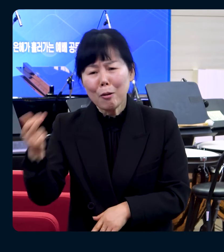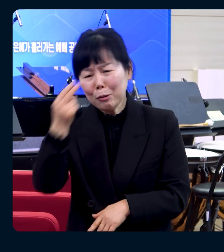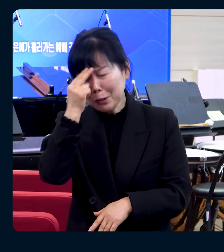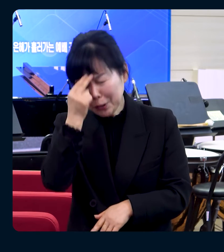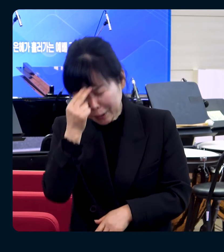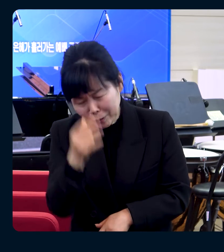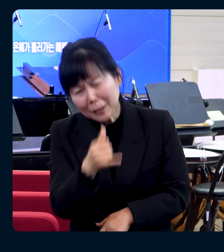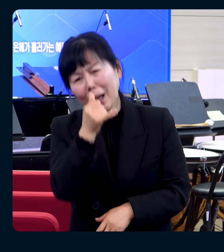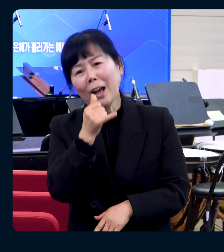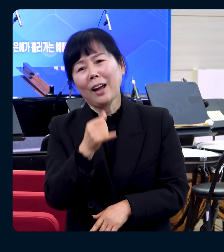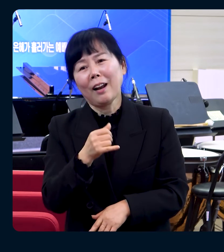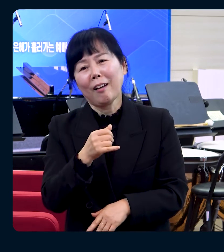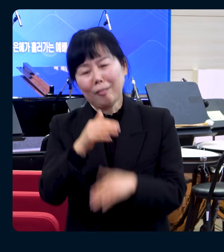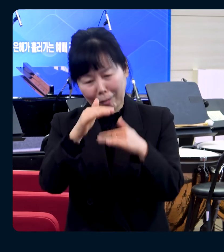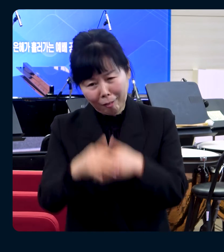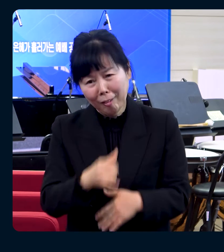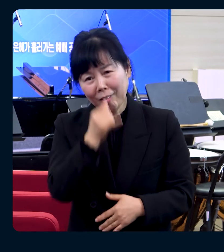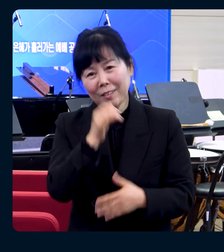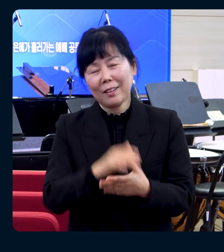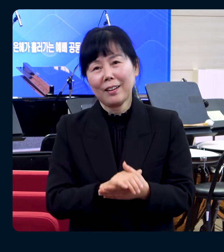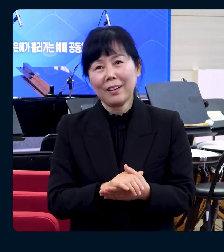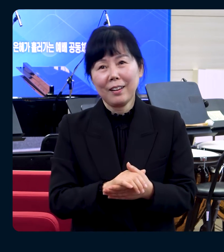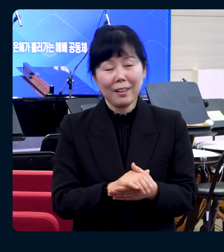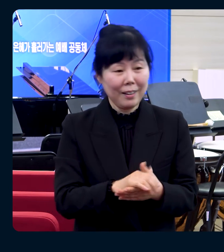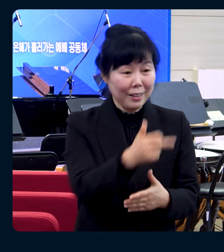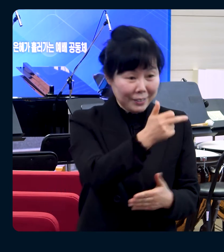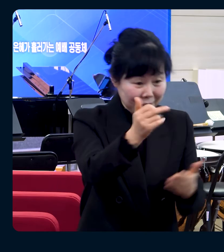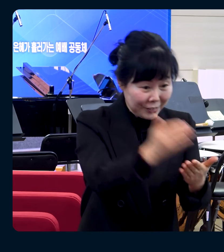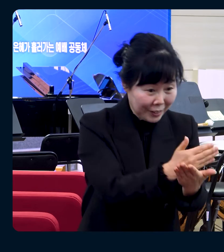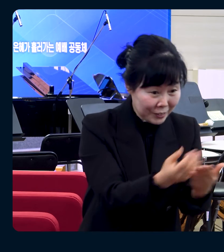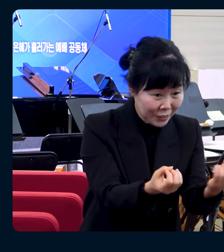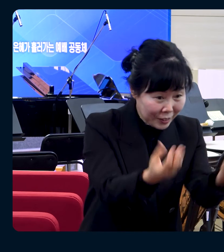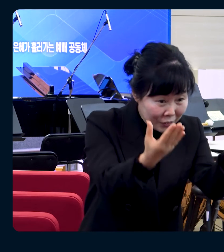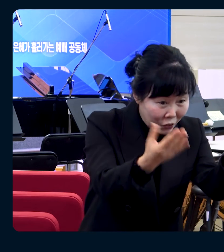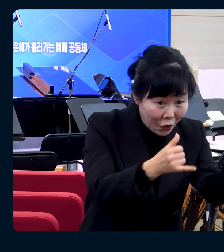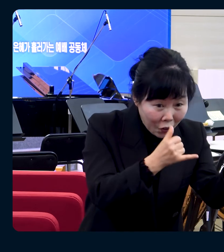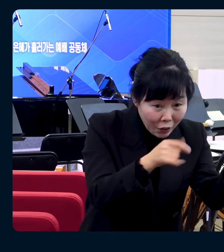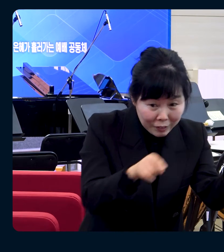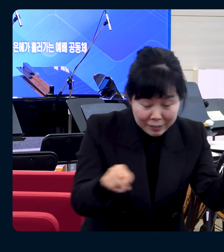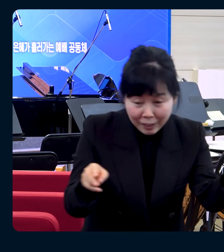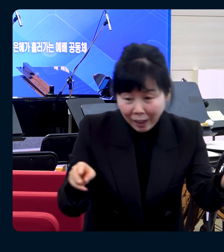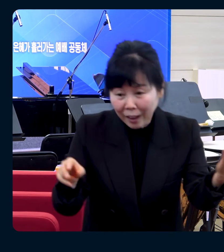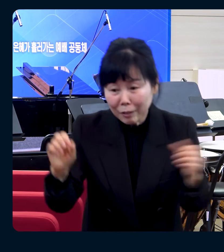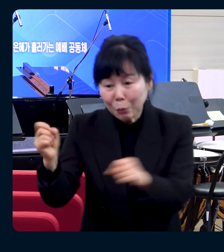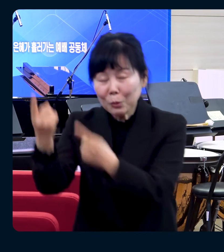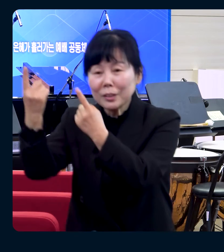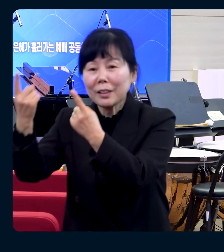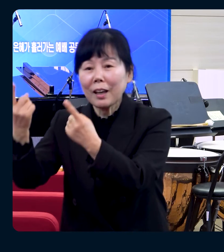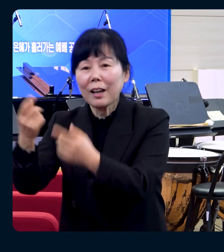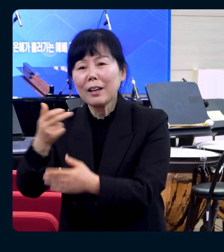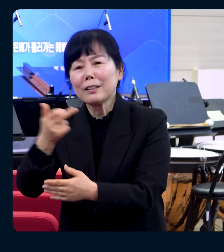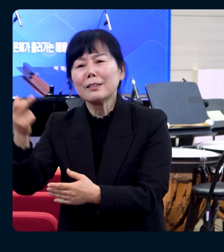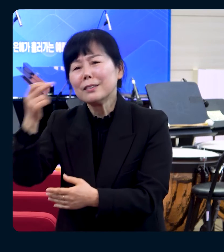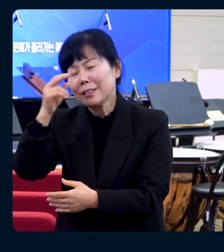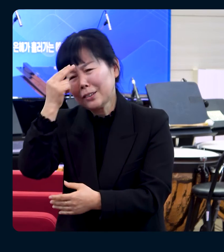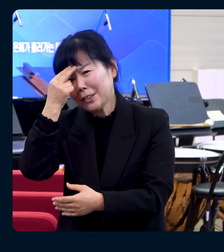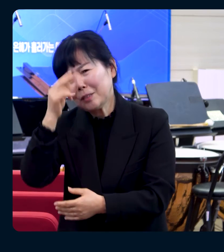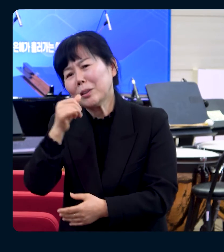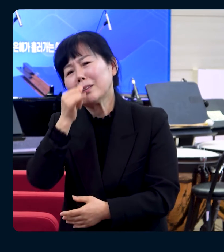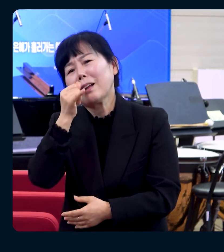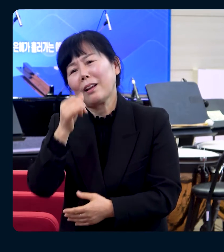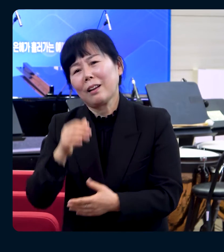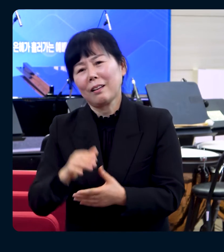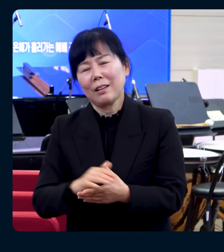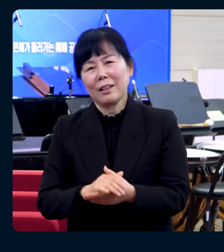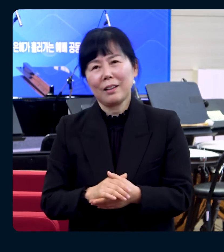되었더라, 이렇게 된 거예요. 큰 잔치를 베푸는 날인데 매우 근심이 되었더라. 결국 이 이야기가 말하는